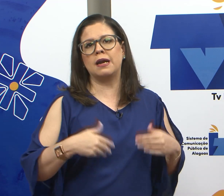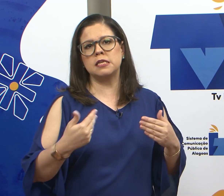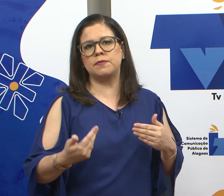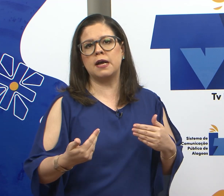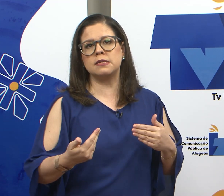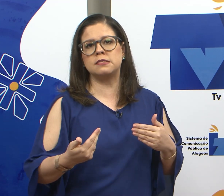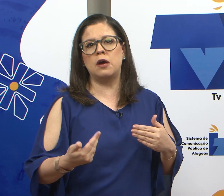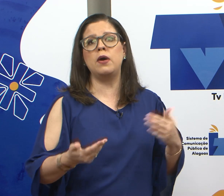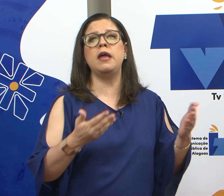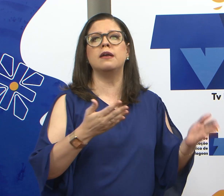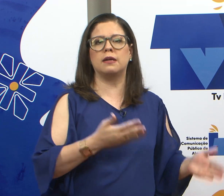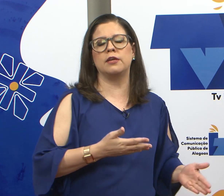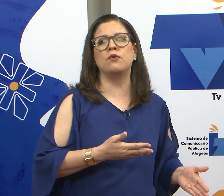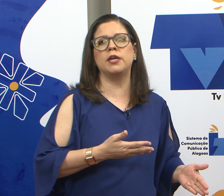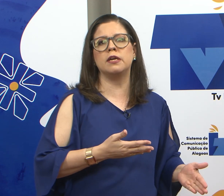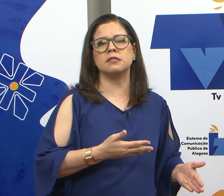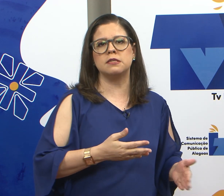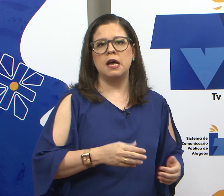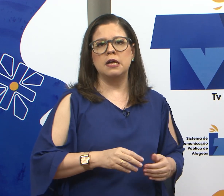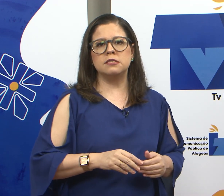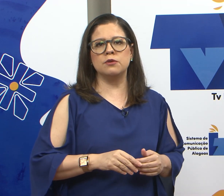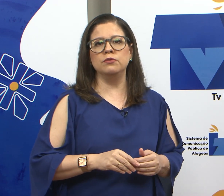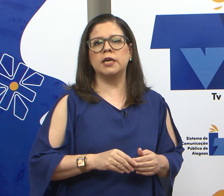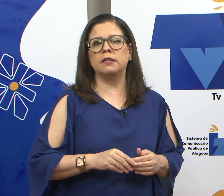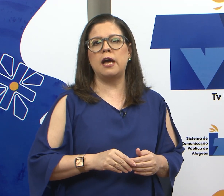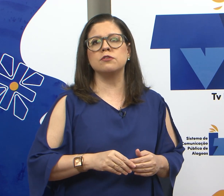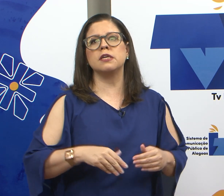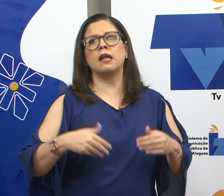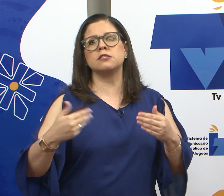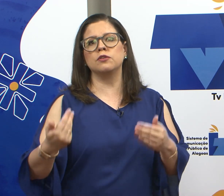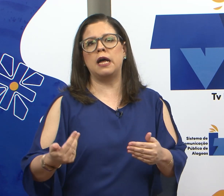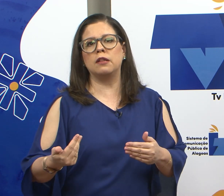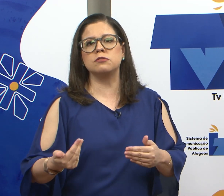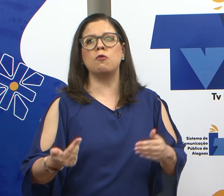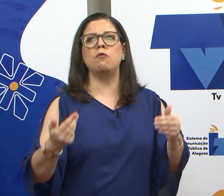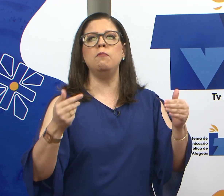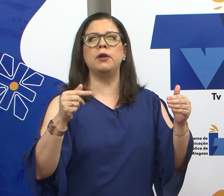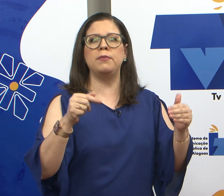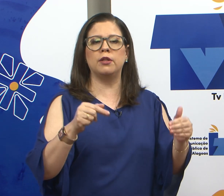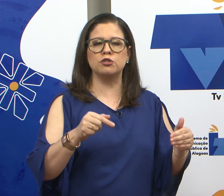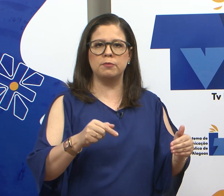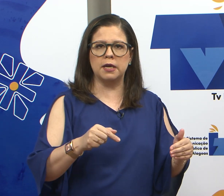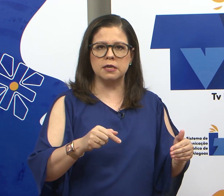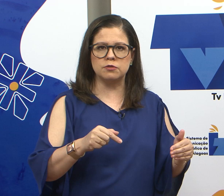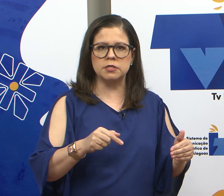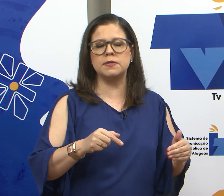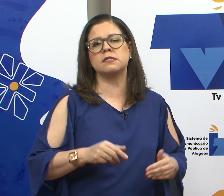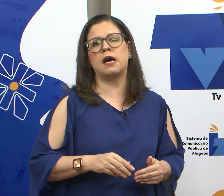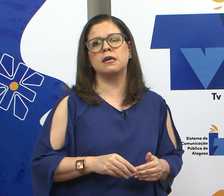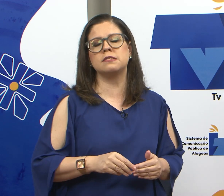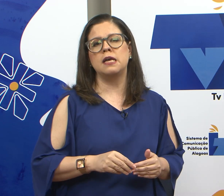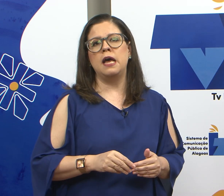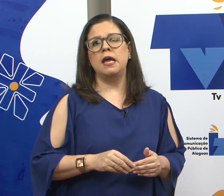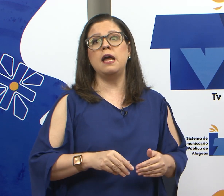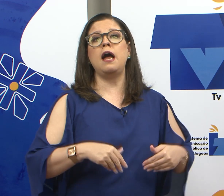a classificação em categorias segundo critérios relacionados ao cumprimento de obri fiscais e a